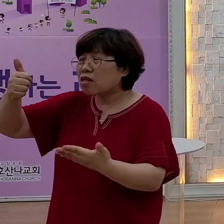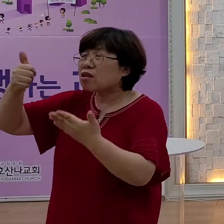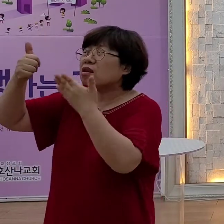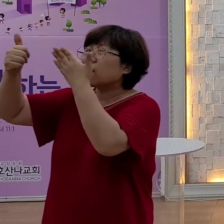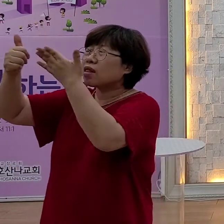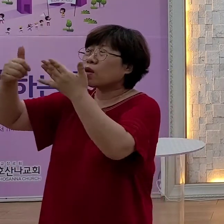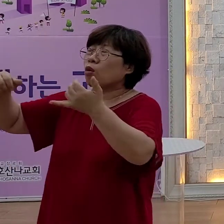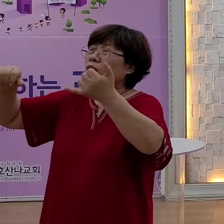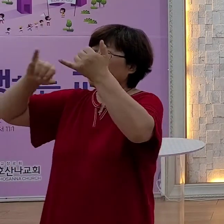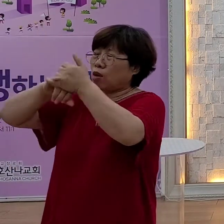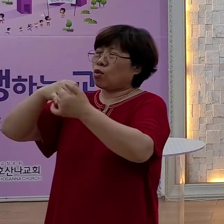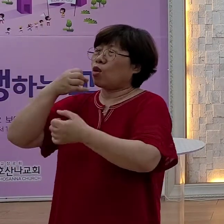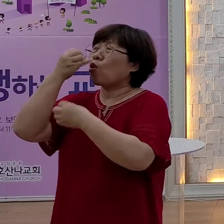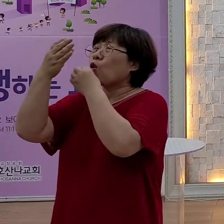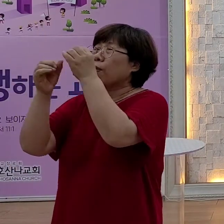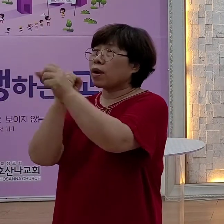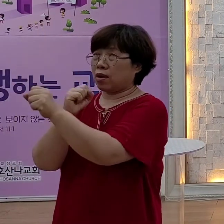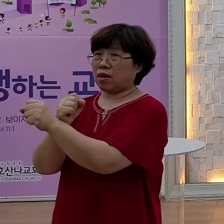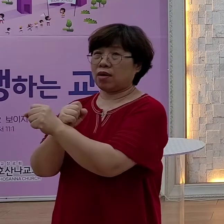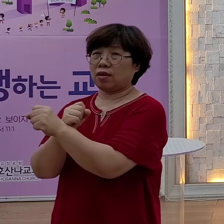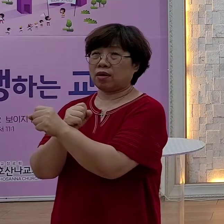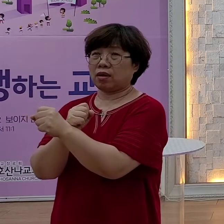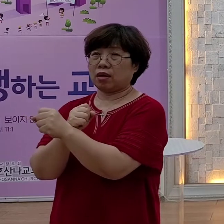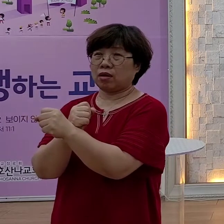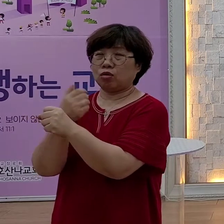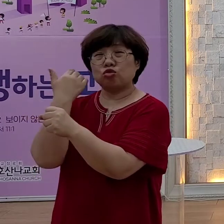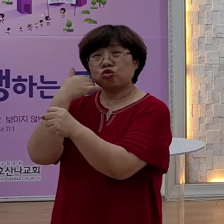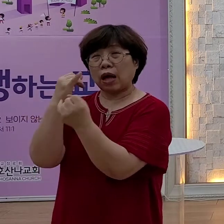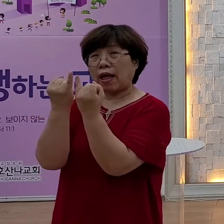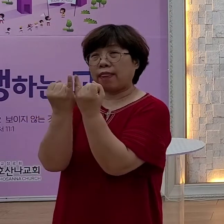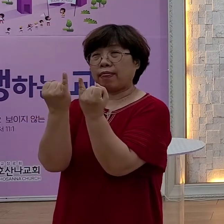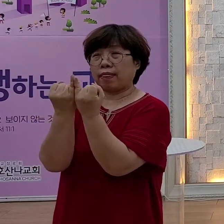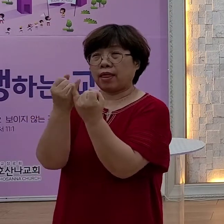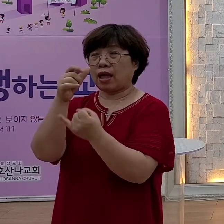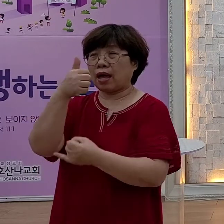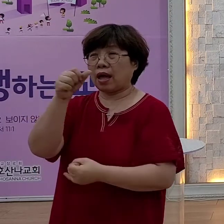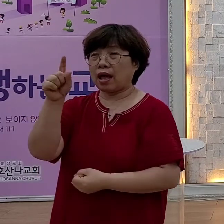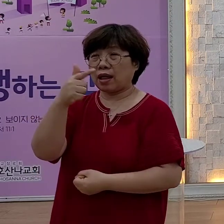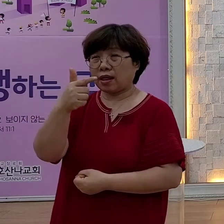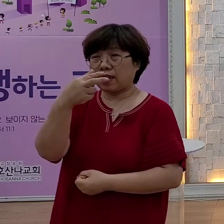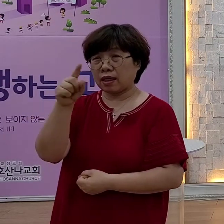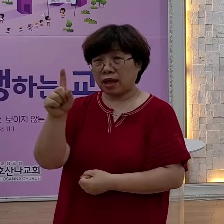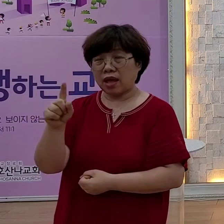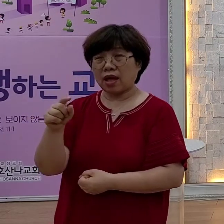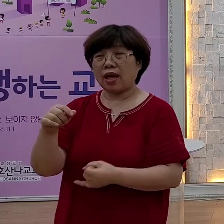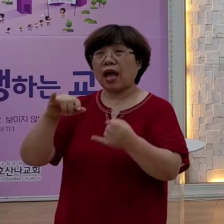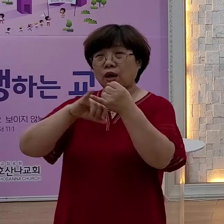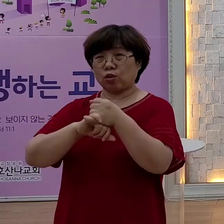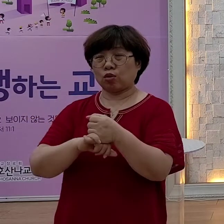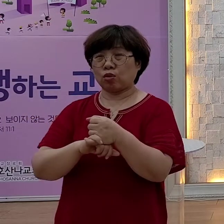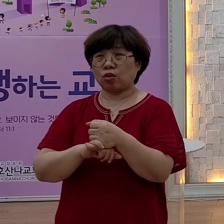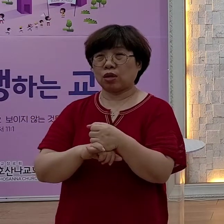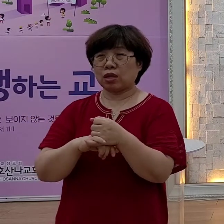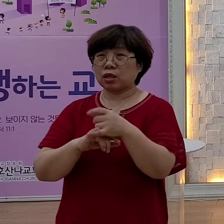바치겠습니다. 이렇게 기도한 거예요. 이런 것을 뭐라고 한다고요? 서원기도라고 해요. 서원기도.